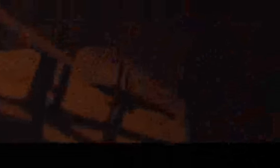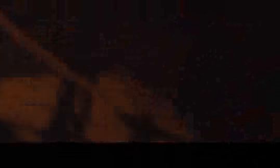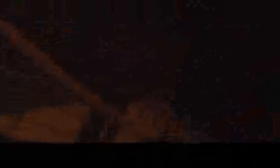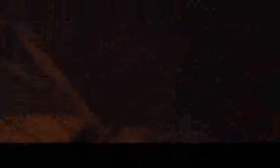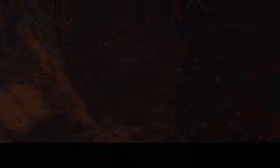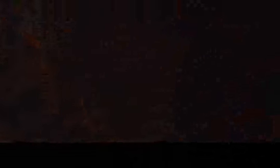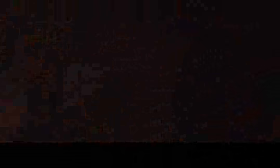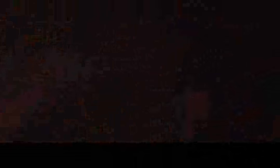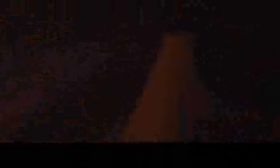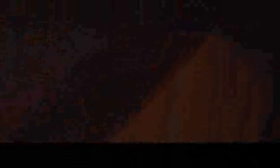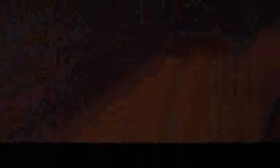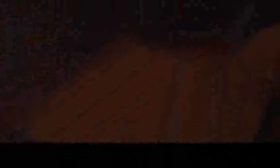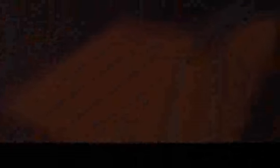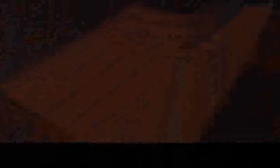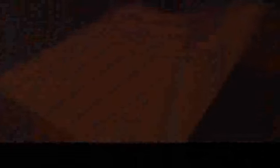Gyere, cica.